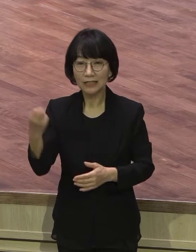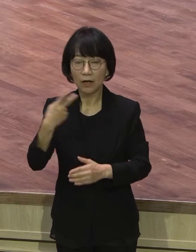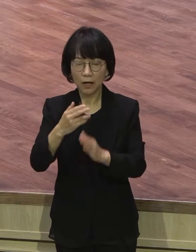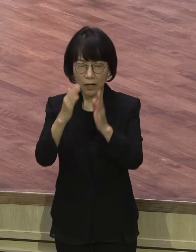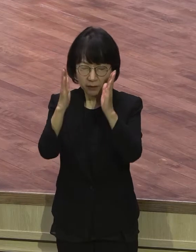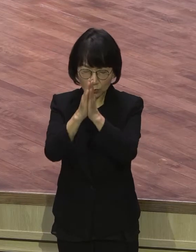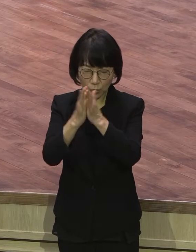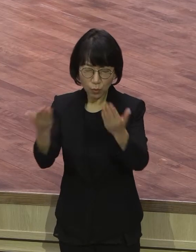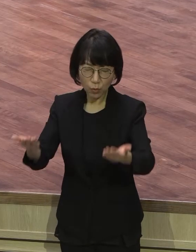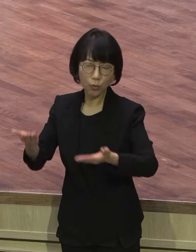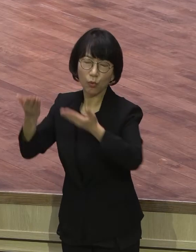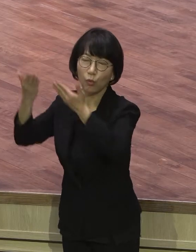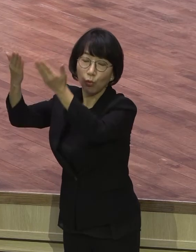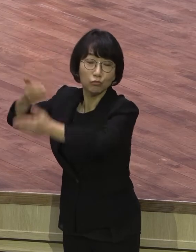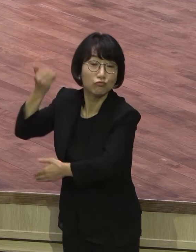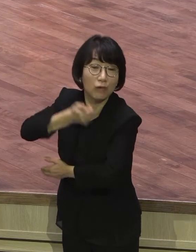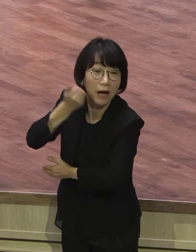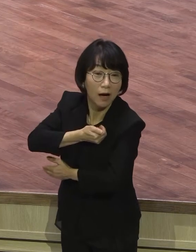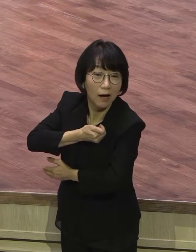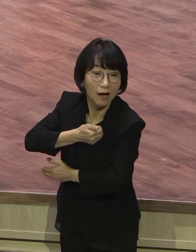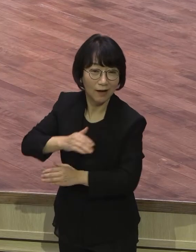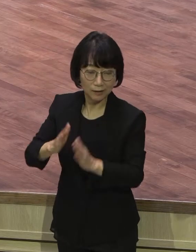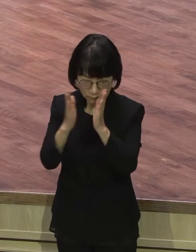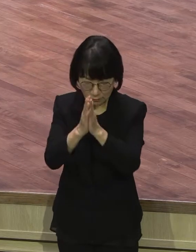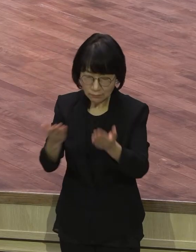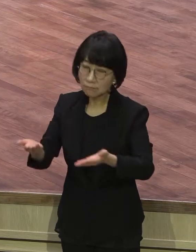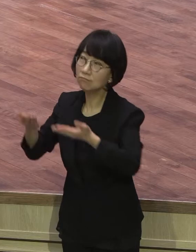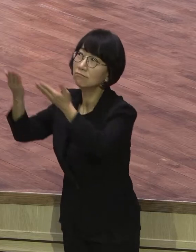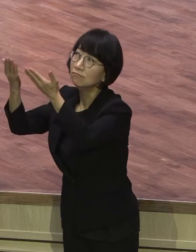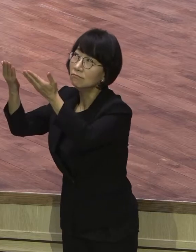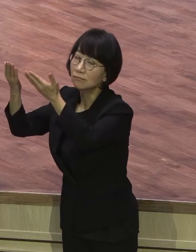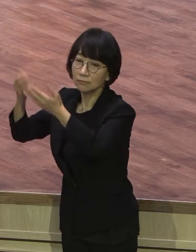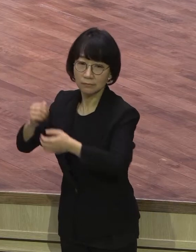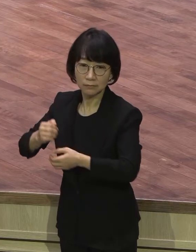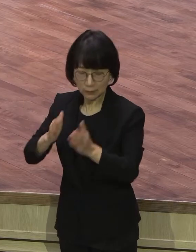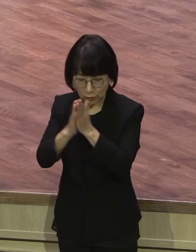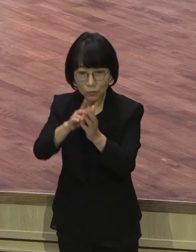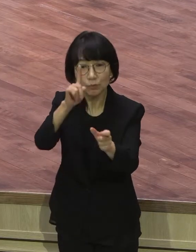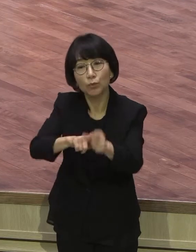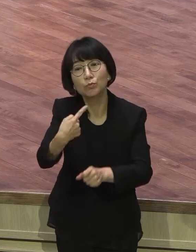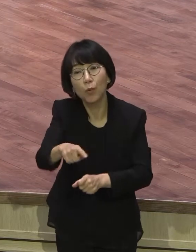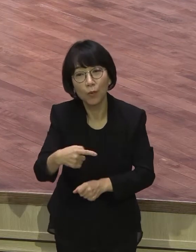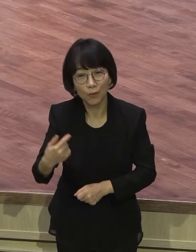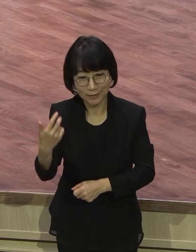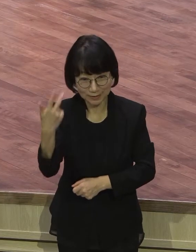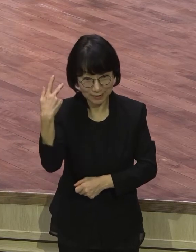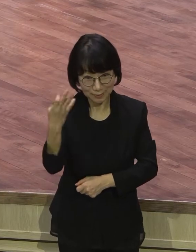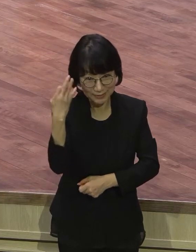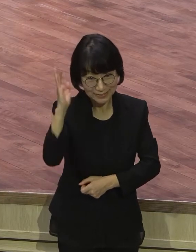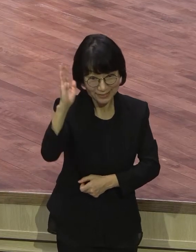유일한 대상, 기도의 핵심 목적이 뭐냐, 그 말씀을 하셨습니다.